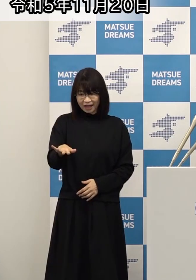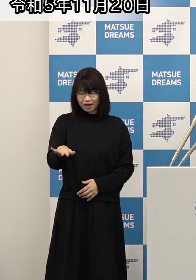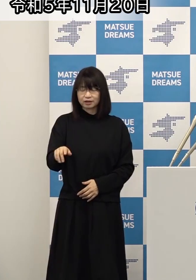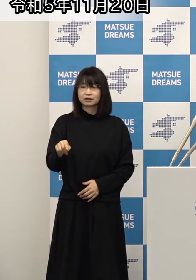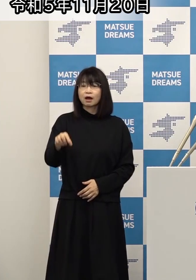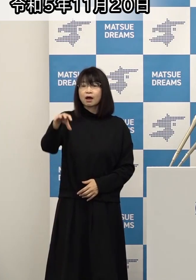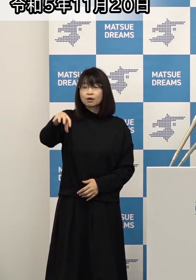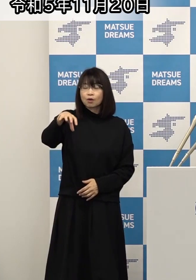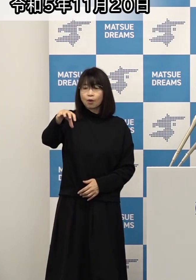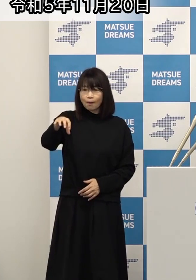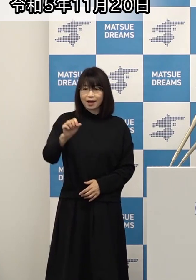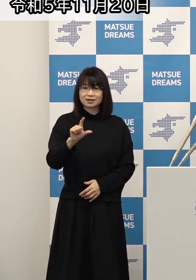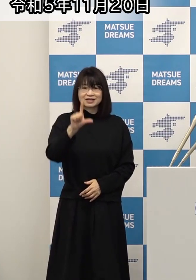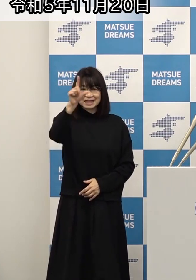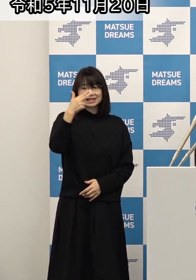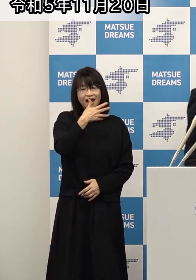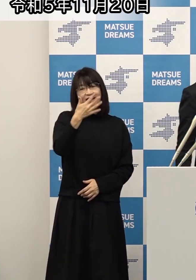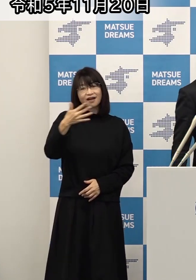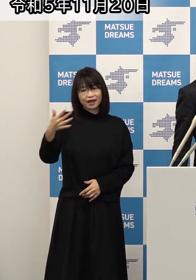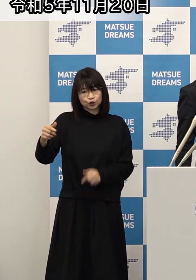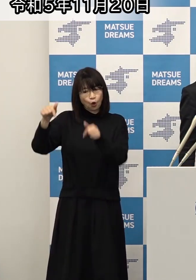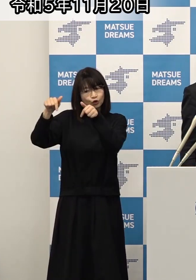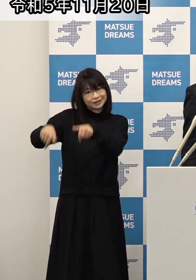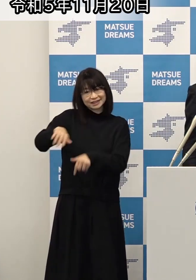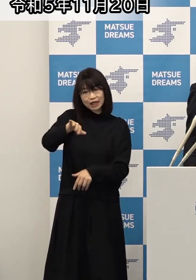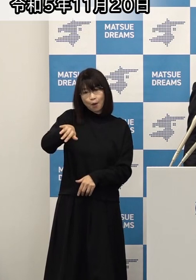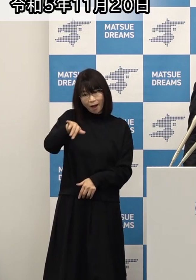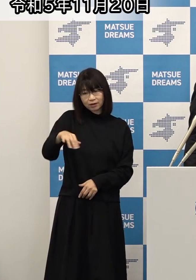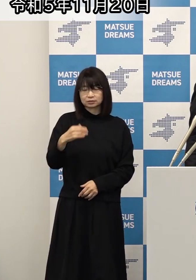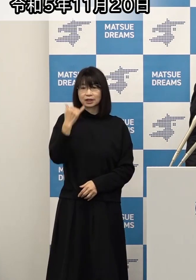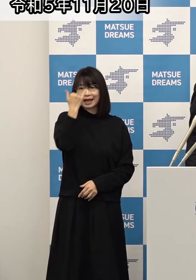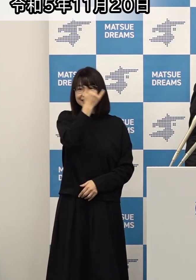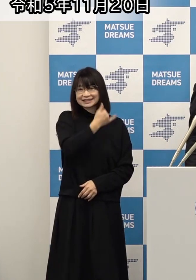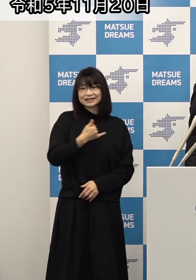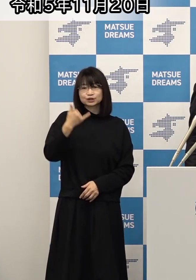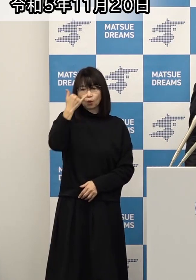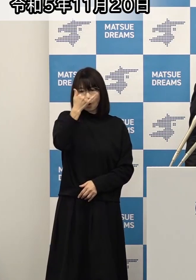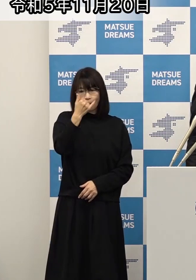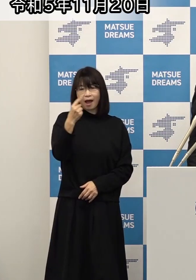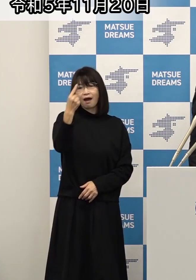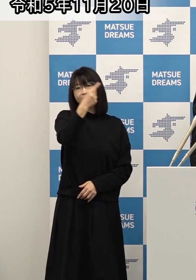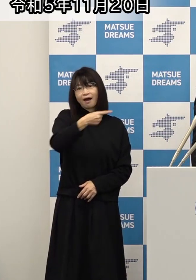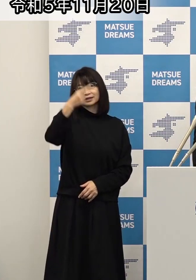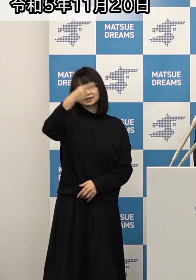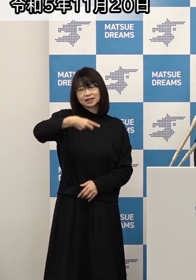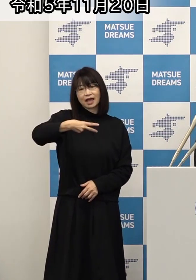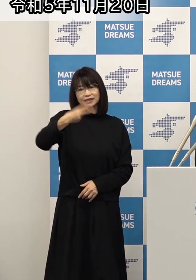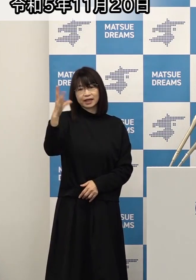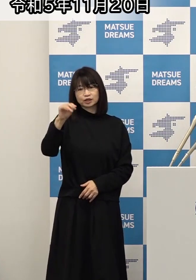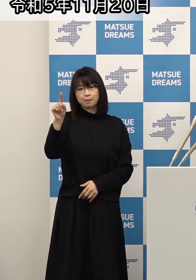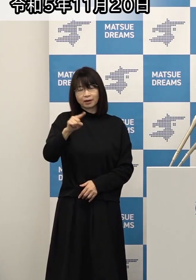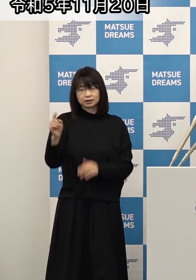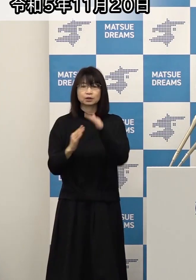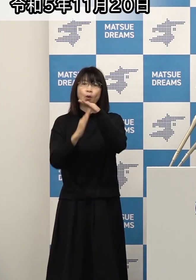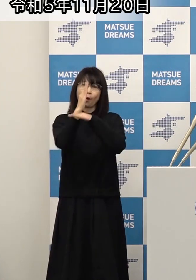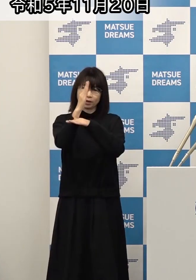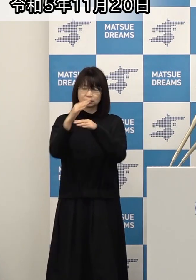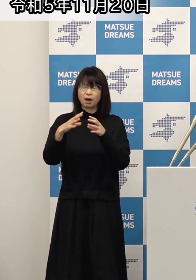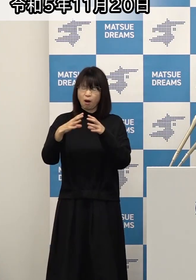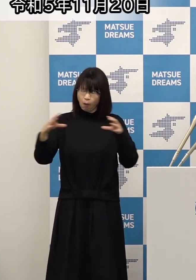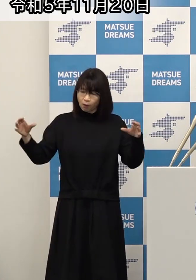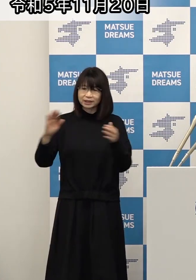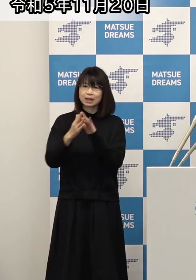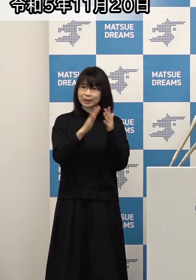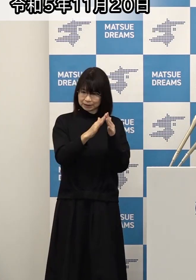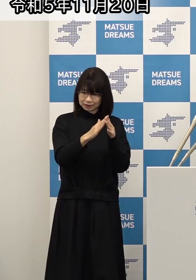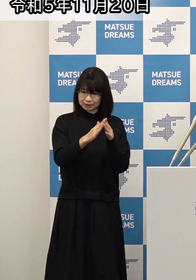の西側でございまして、人口1200万人を超える大都市でございます。面積